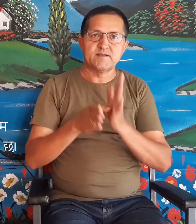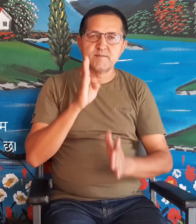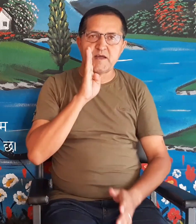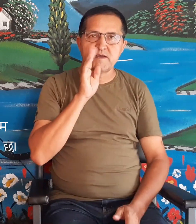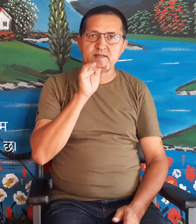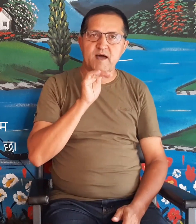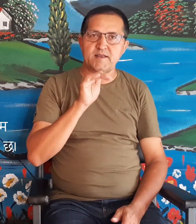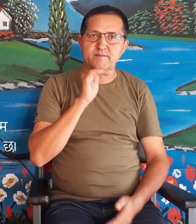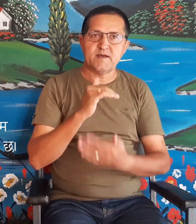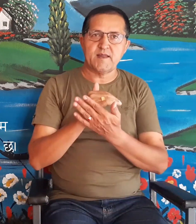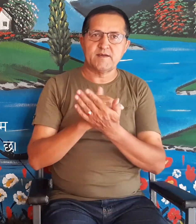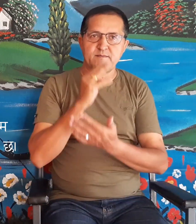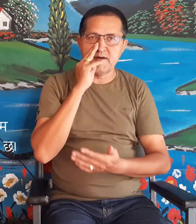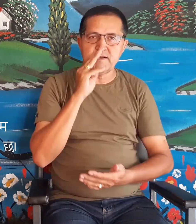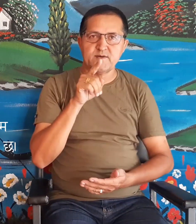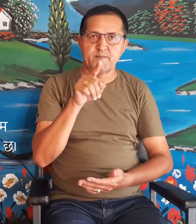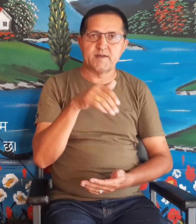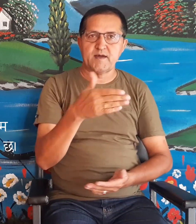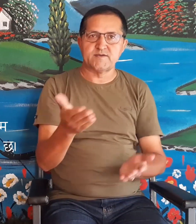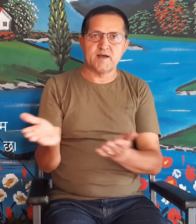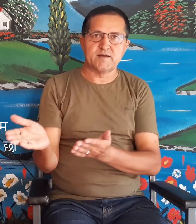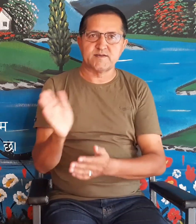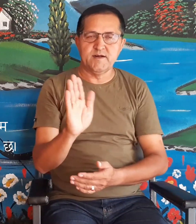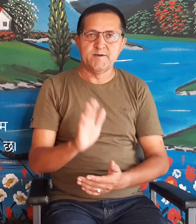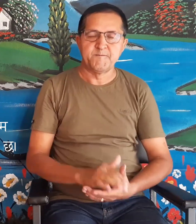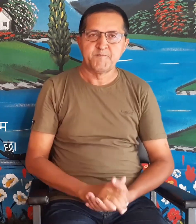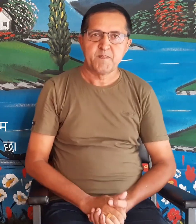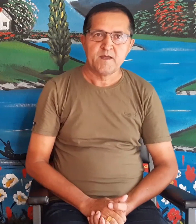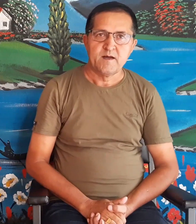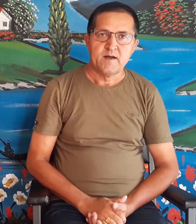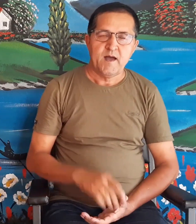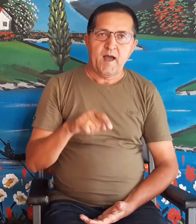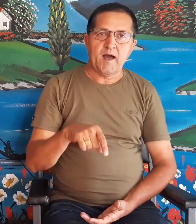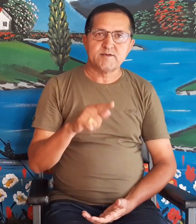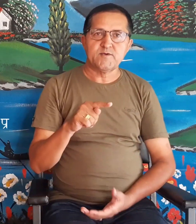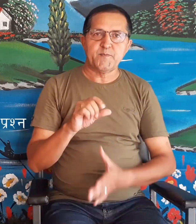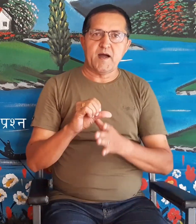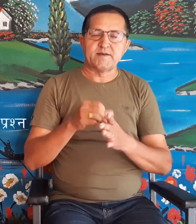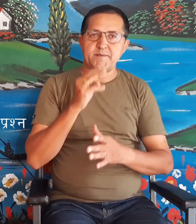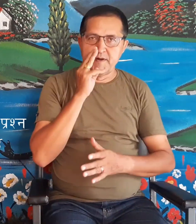साङ्केतिक भाषा तालिम कार्यक्रममा तपाईँलाई स्वागत छ। आजको पाठमा